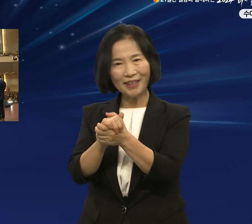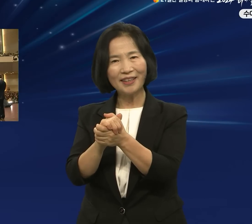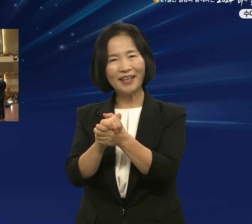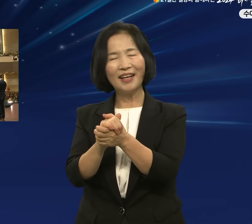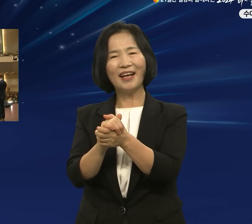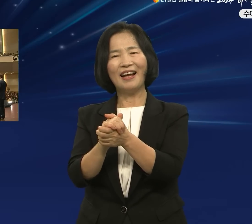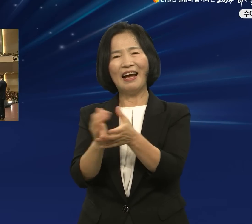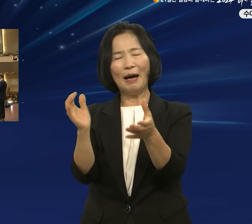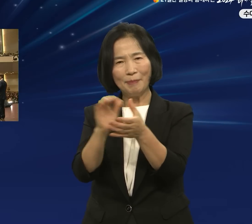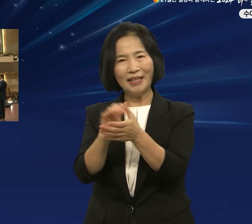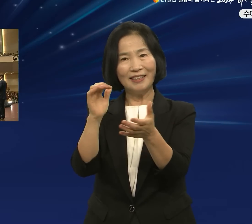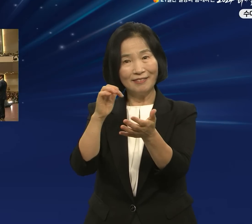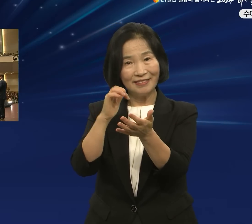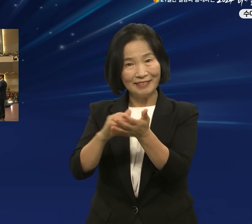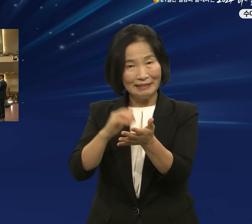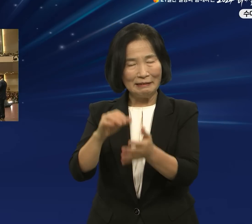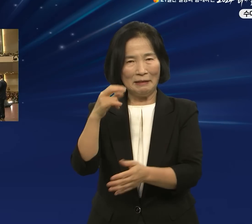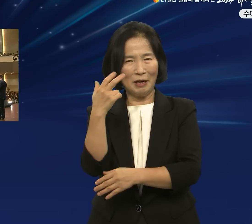7번 아멘 했습니다.